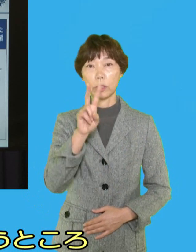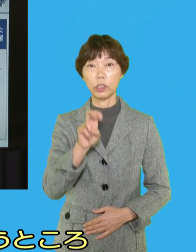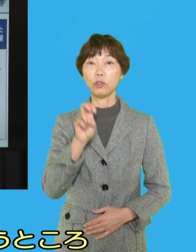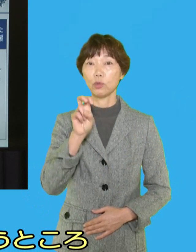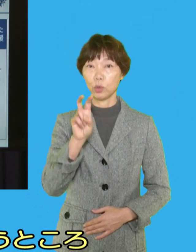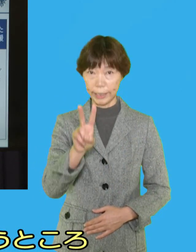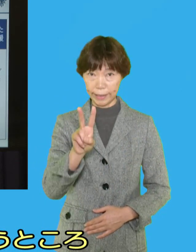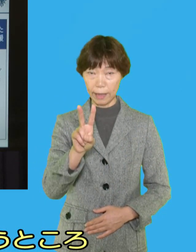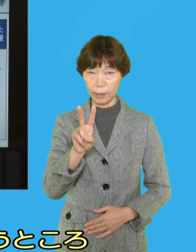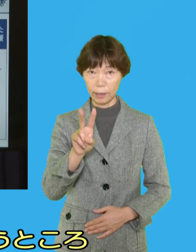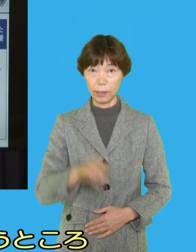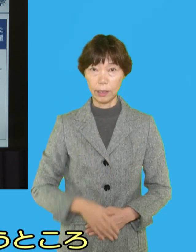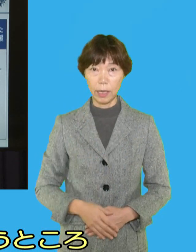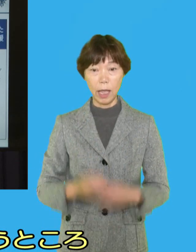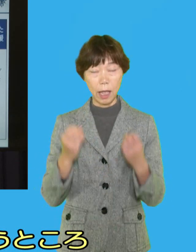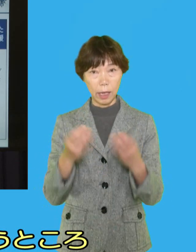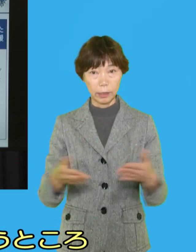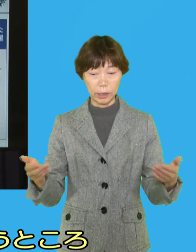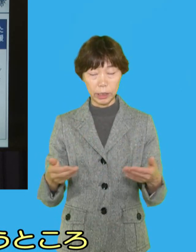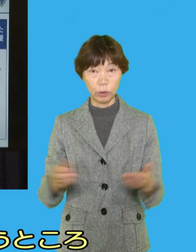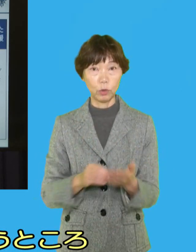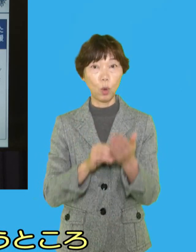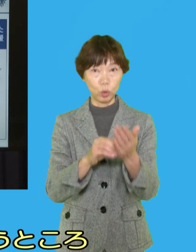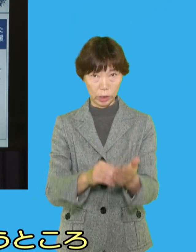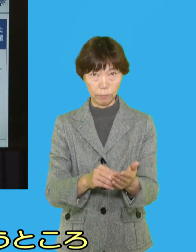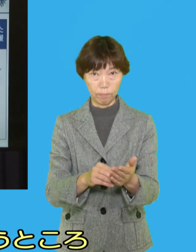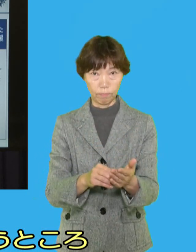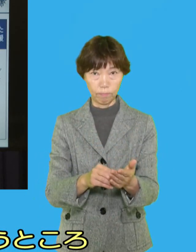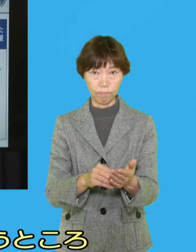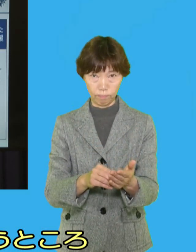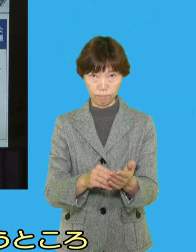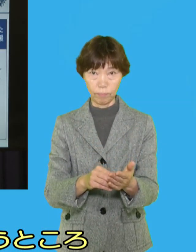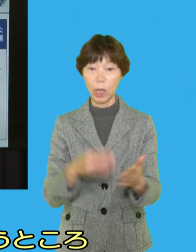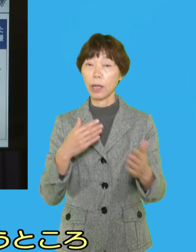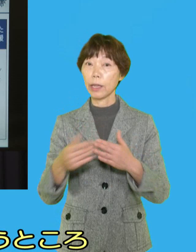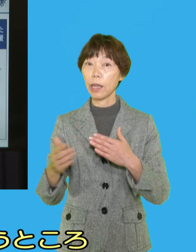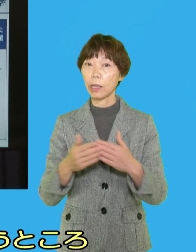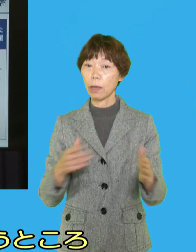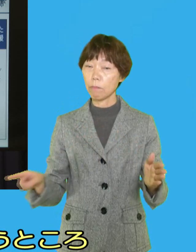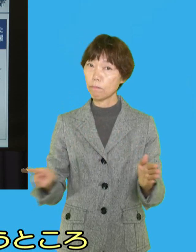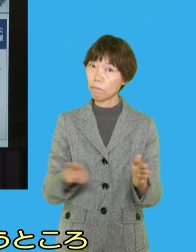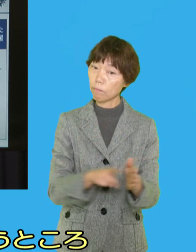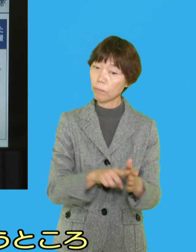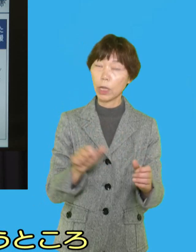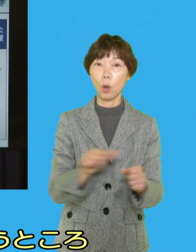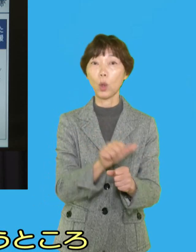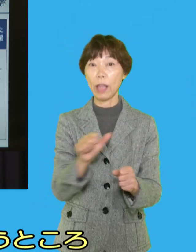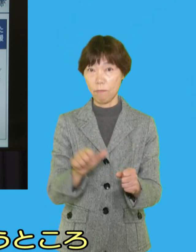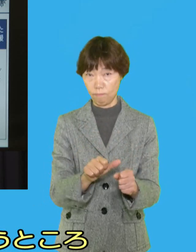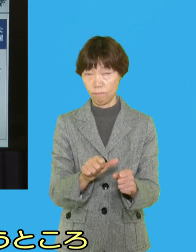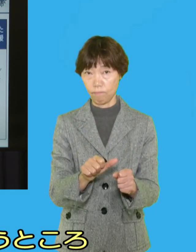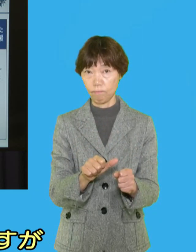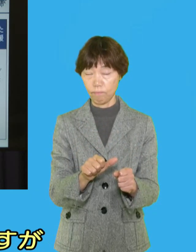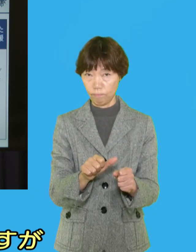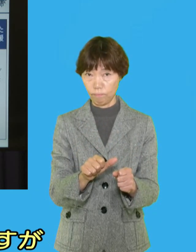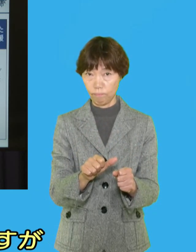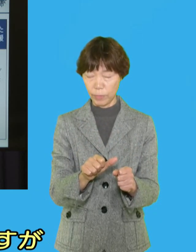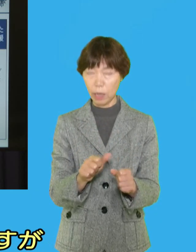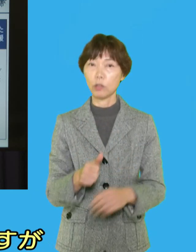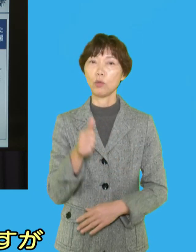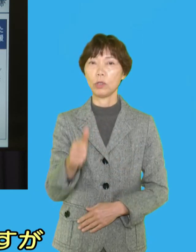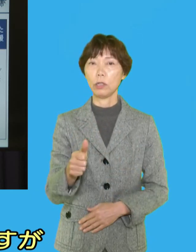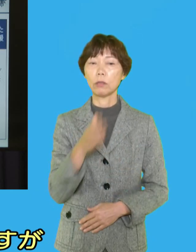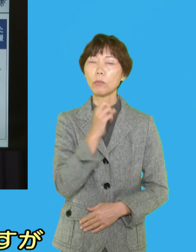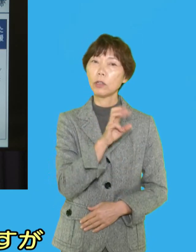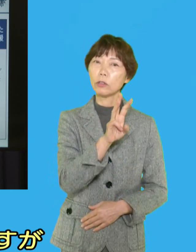で新入職員と、で、まあ、5年経験をしてですね、昇任というところ、まあ、30歳だったらそ